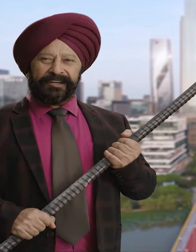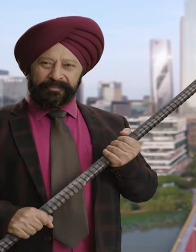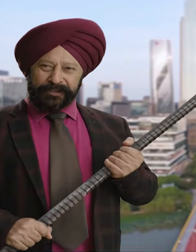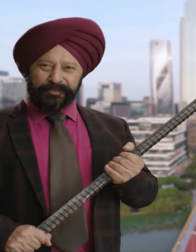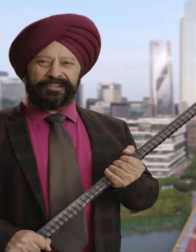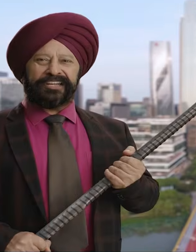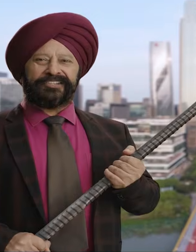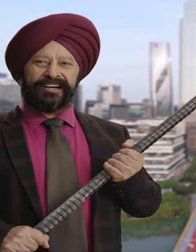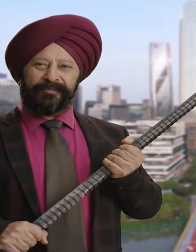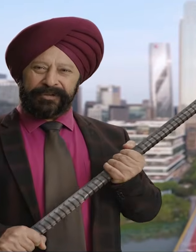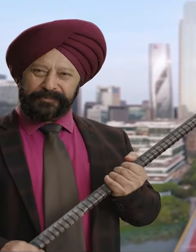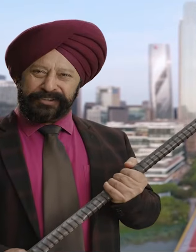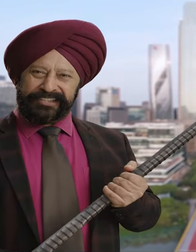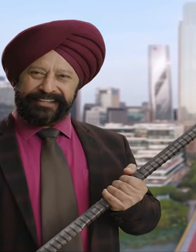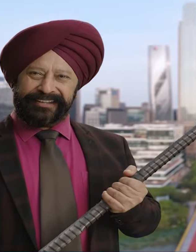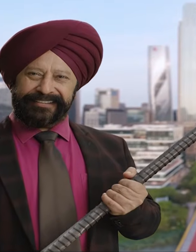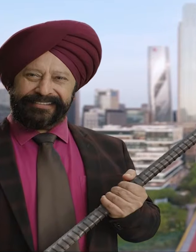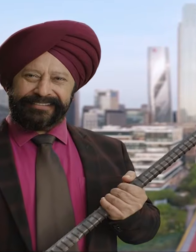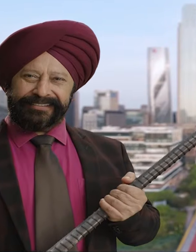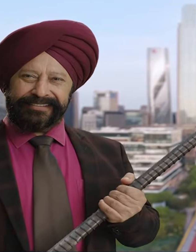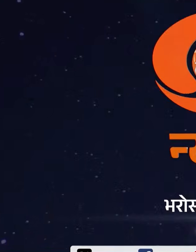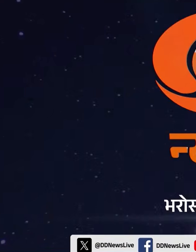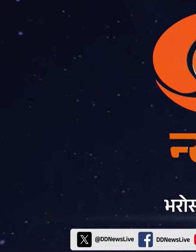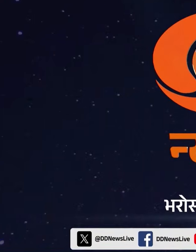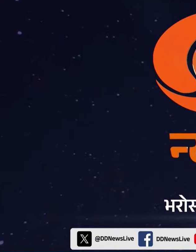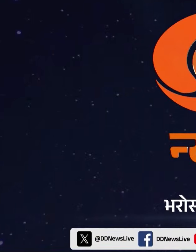मोंगिया स्टील, मजबूत देश का मजबूत सरिया।